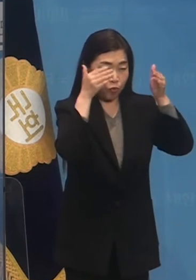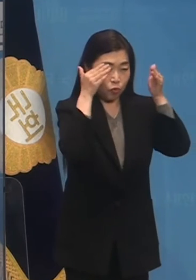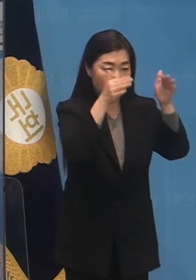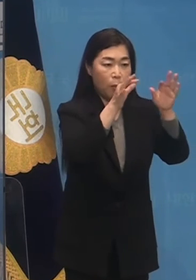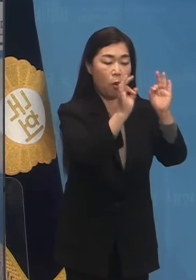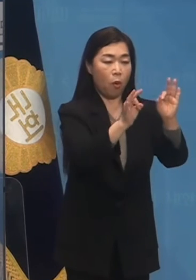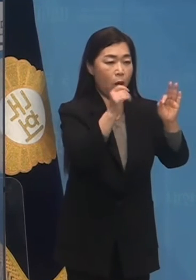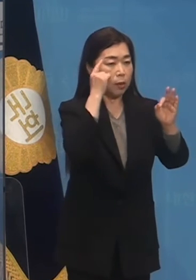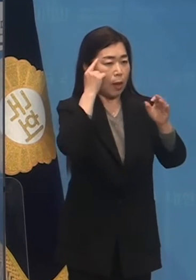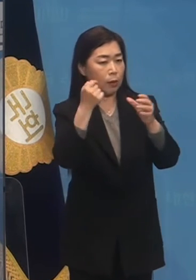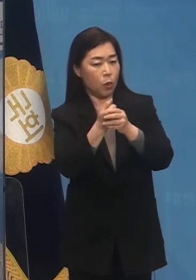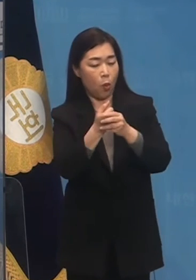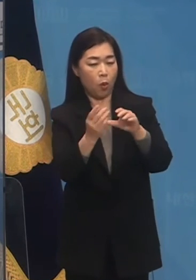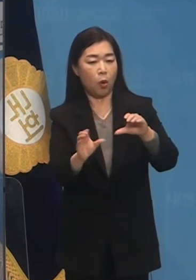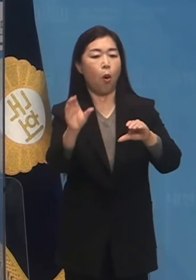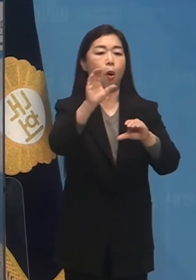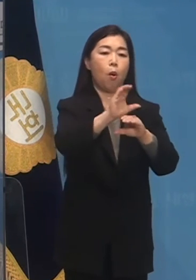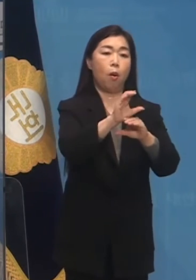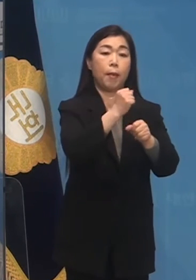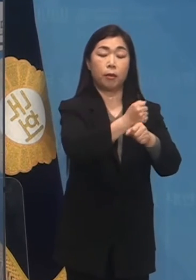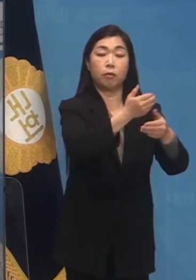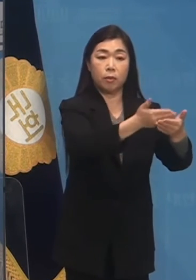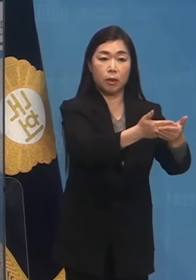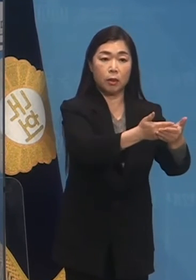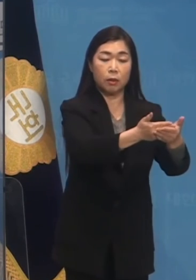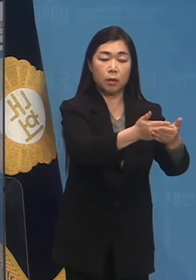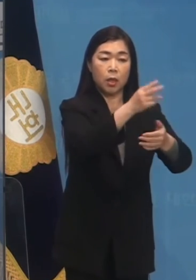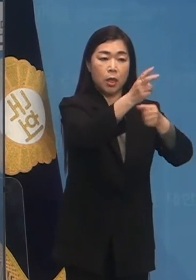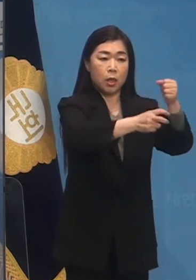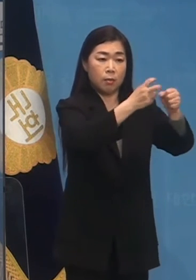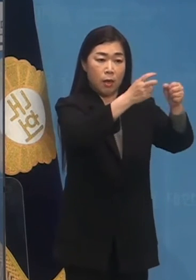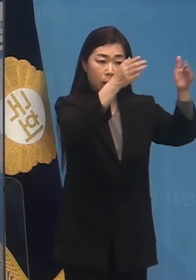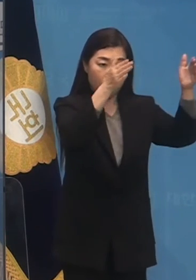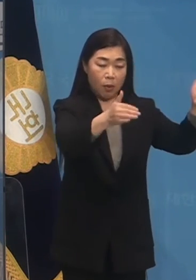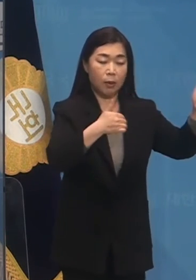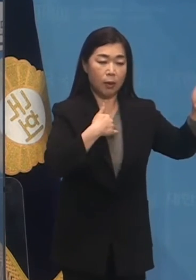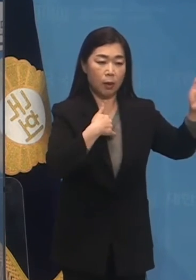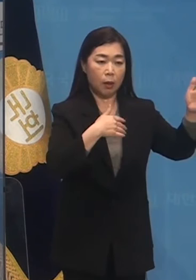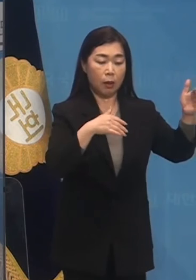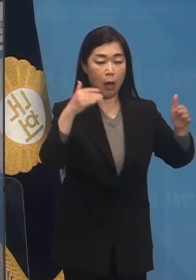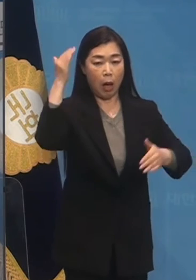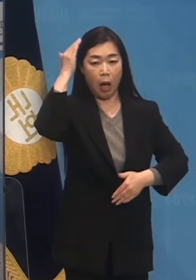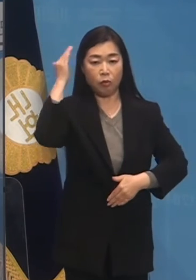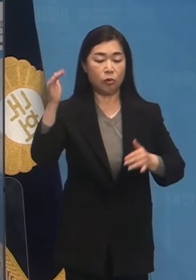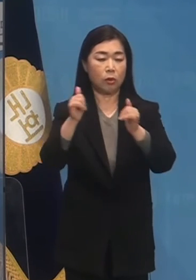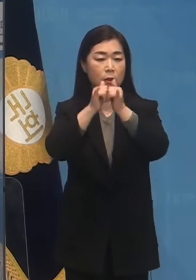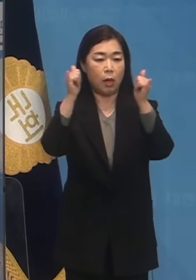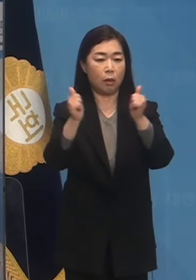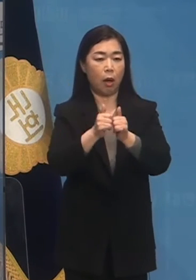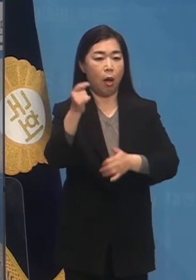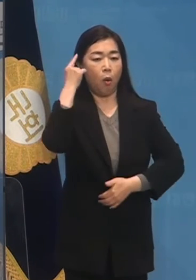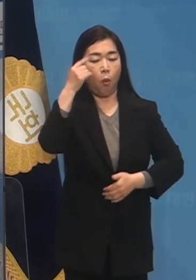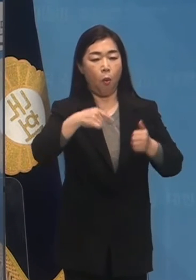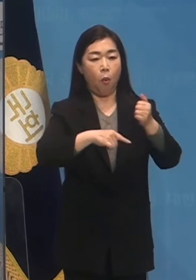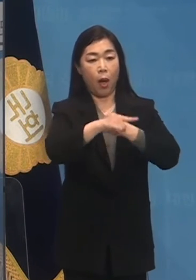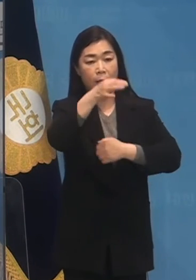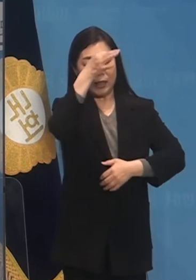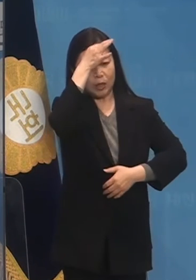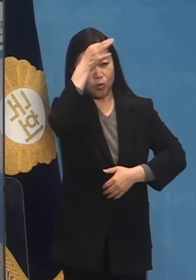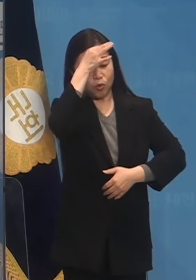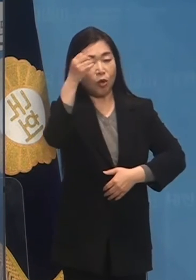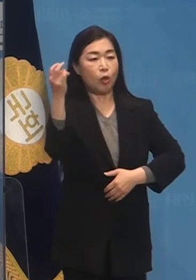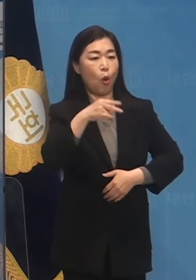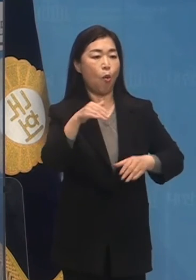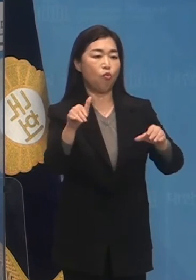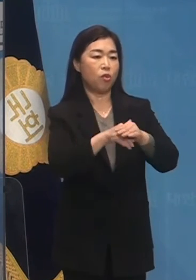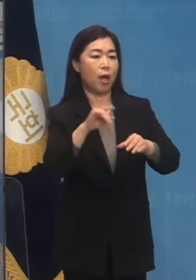주목하여 창조를 그 위에 배치하였습니다. 특히 지난 20년 동안 저는 우리 사회가 과학기술, 문화예술,